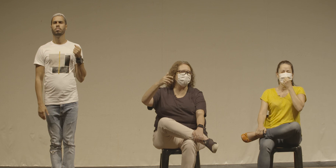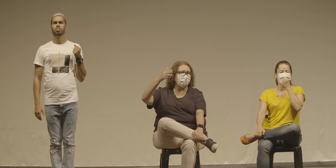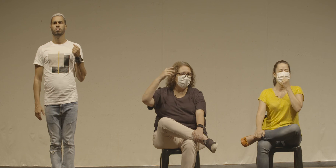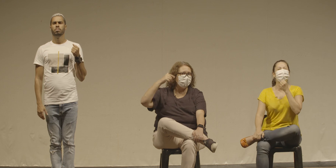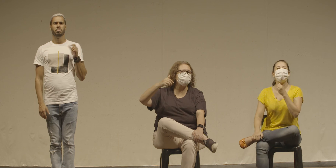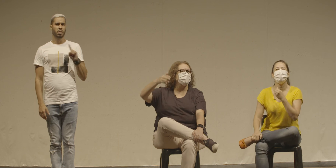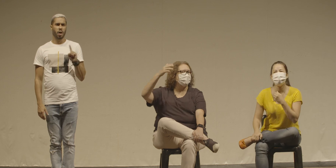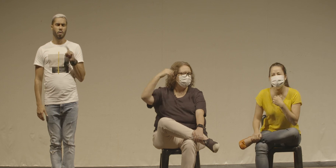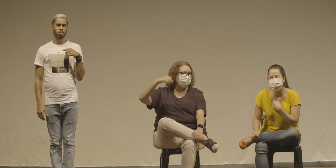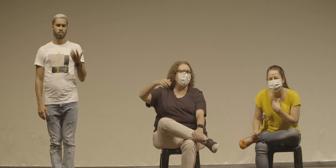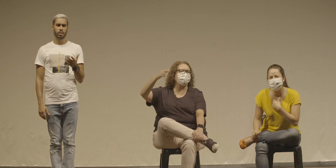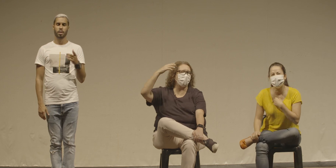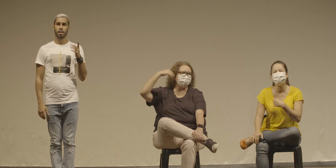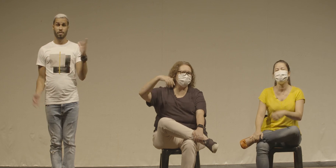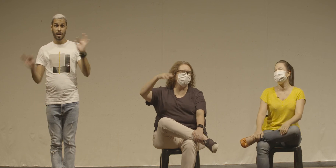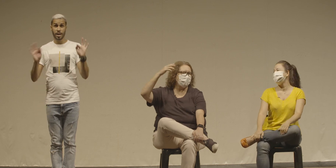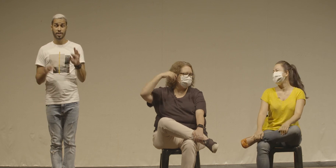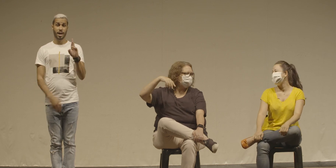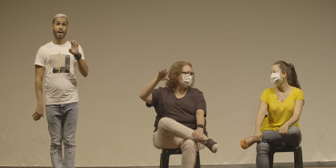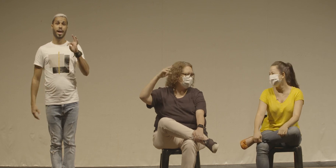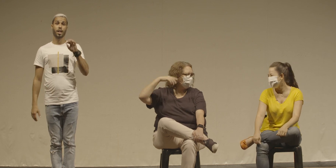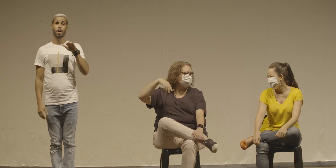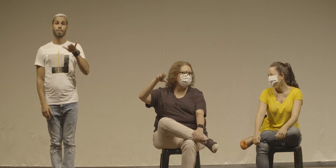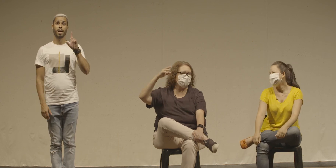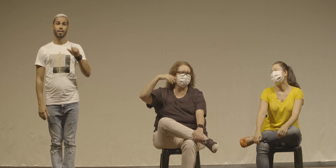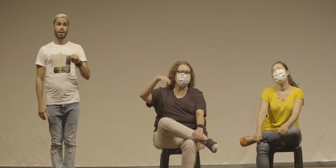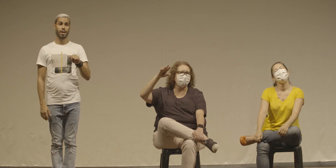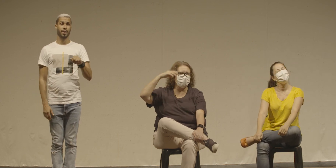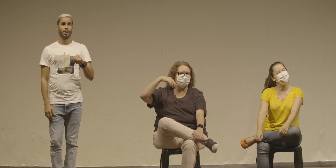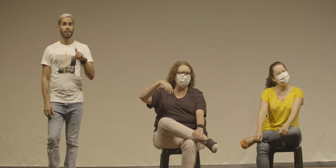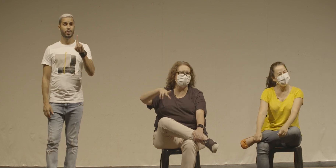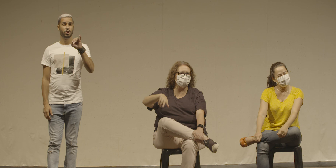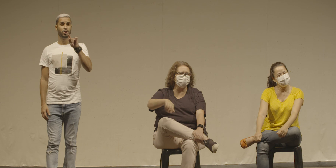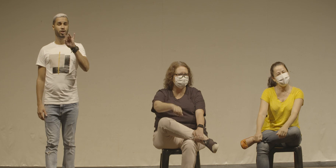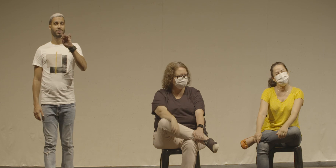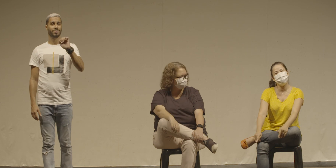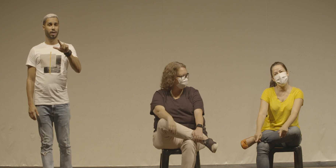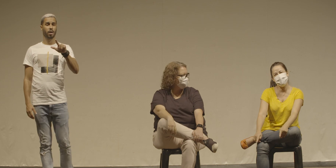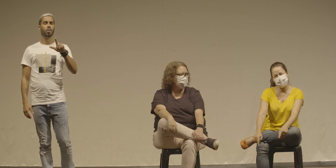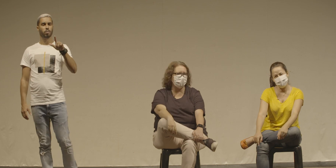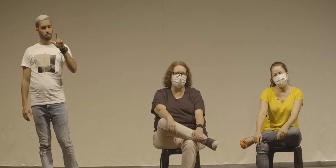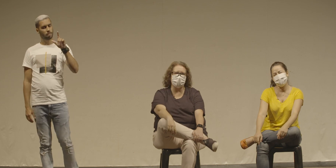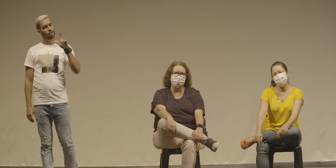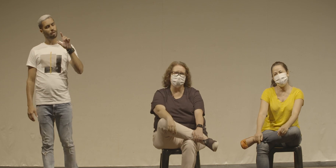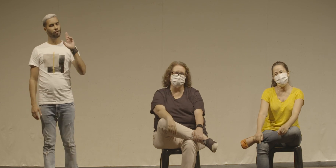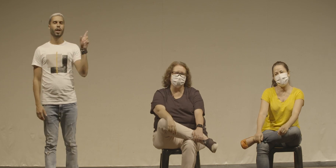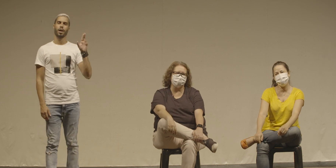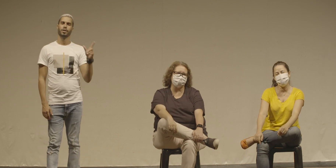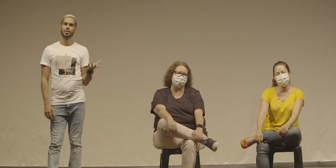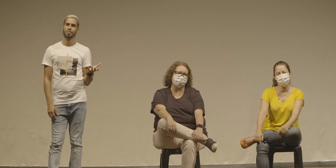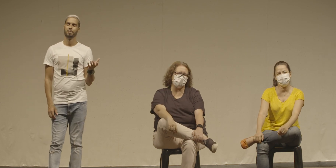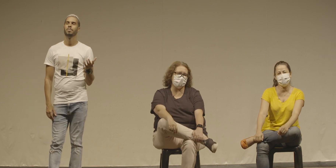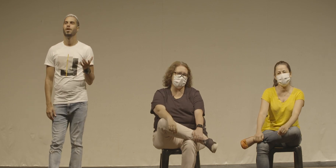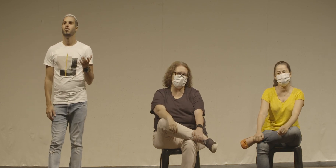mais editais. Que venham mais porque fomentos. As contas não deixam de chegar na vida de documentaristas. Pois é. Eu acho que